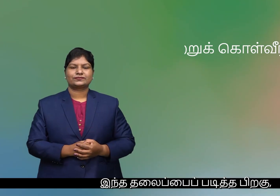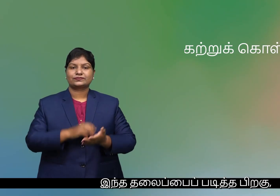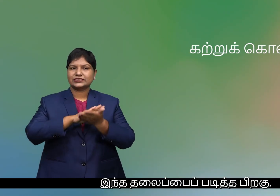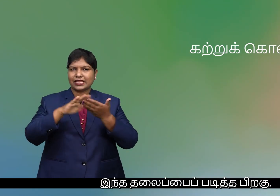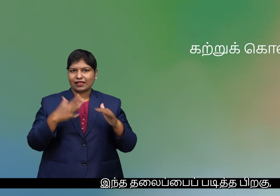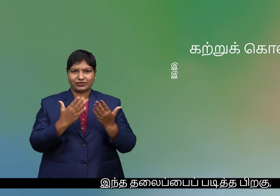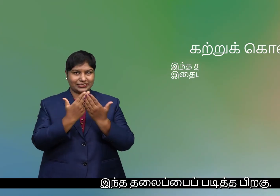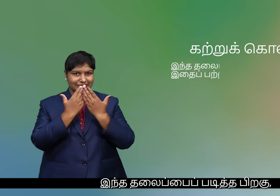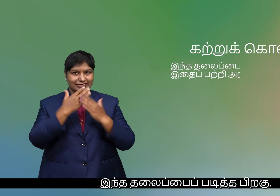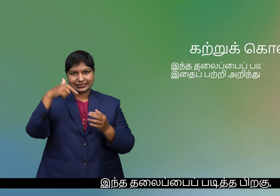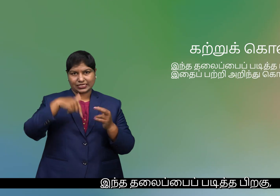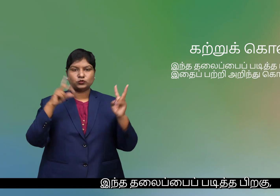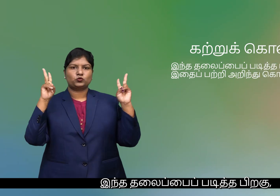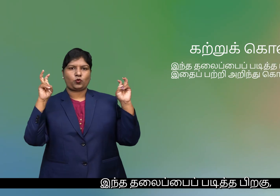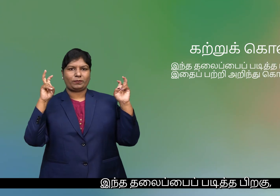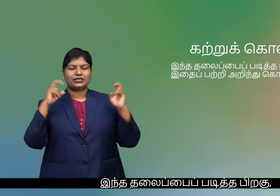இந்த தலைப்பை படித்த பிறகு